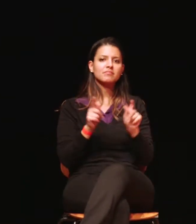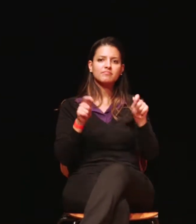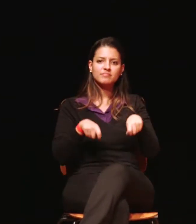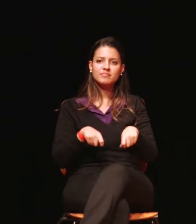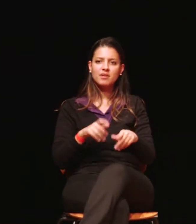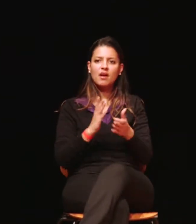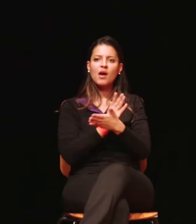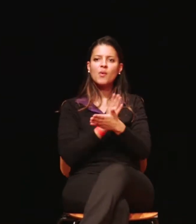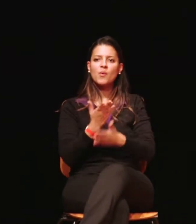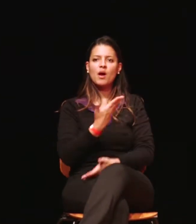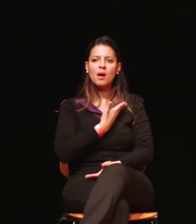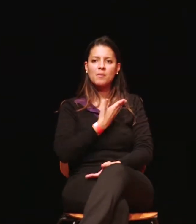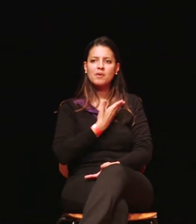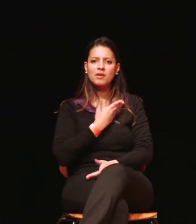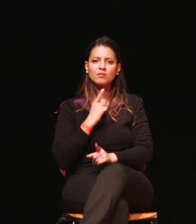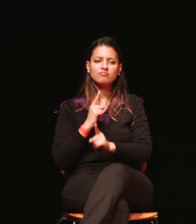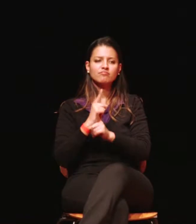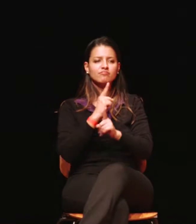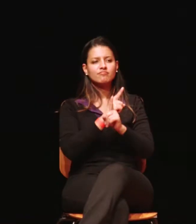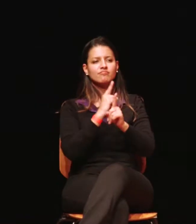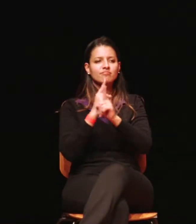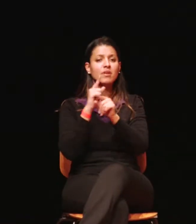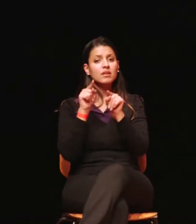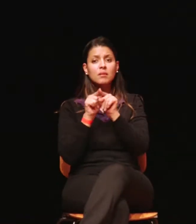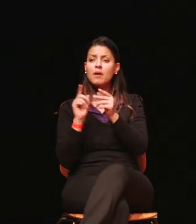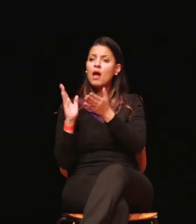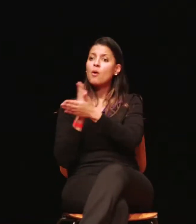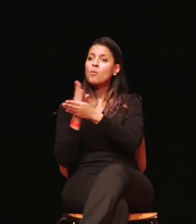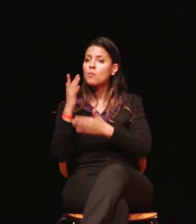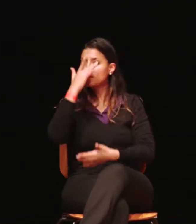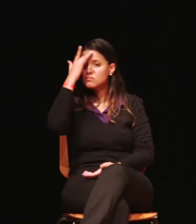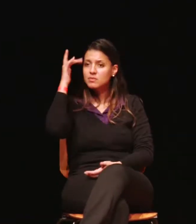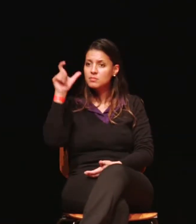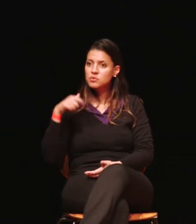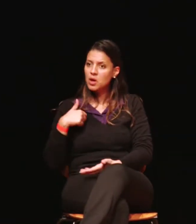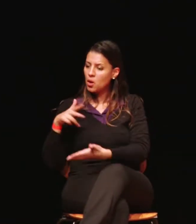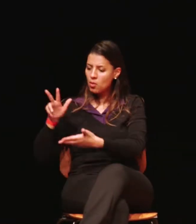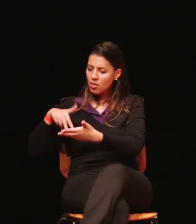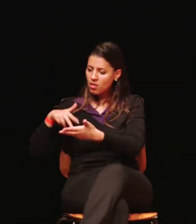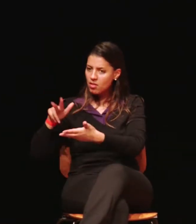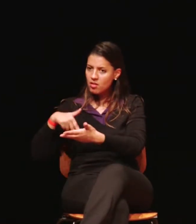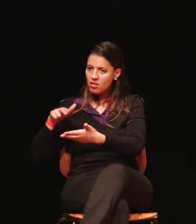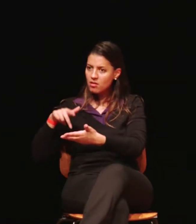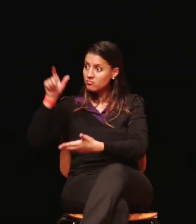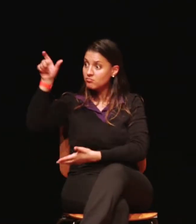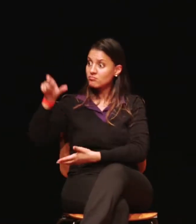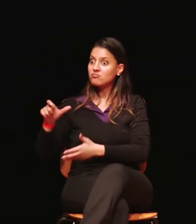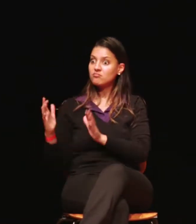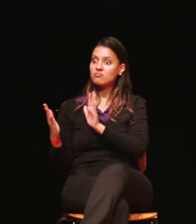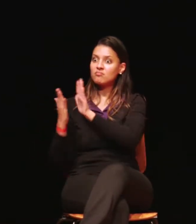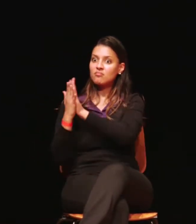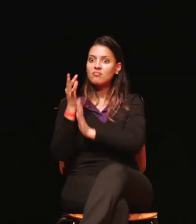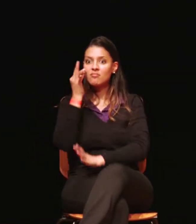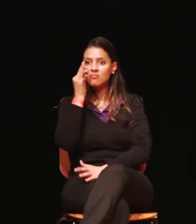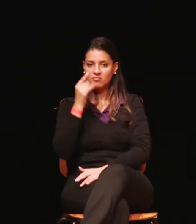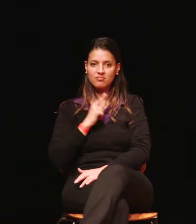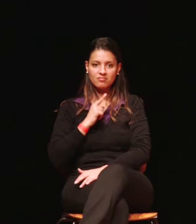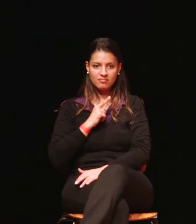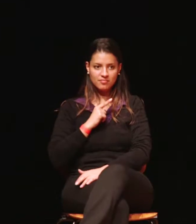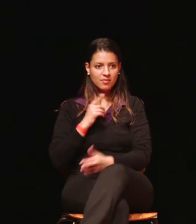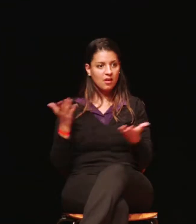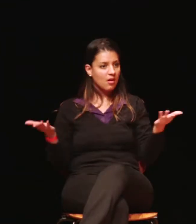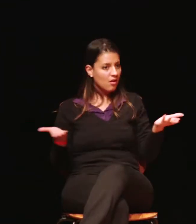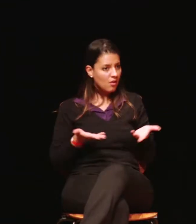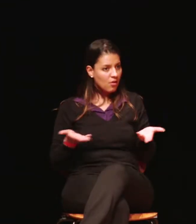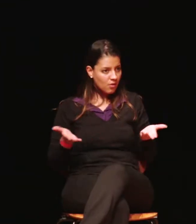pessoas amigas e conhecer pessoas que eu só conhecia da leitura de livros e artigos. Isso que está ocorrendo